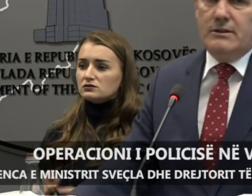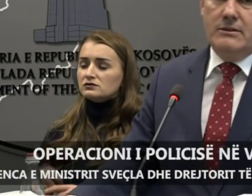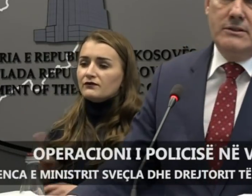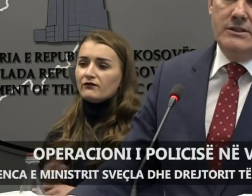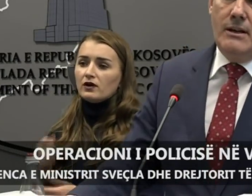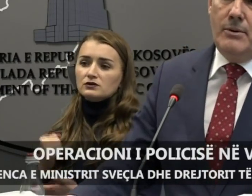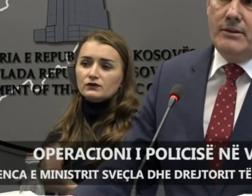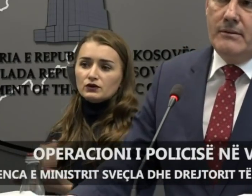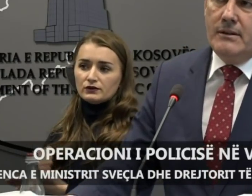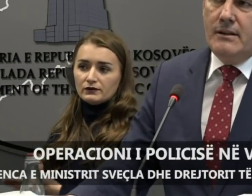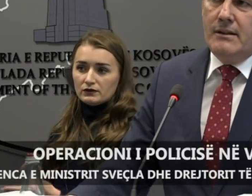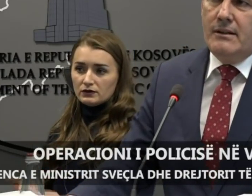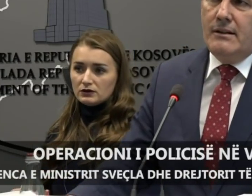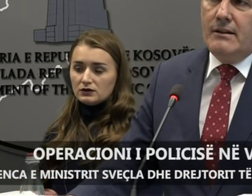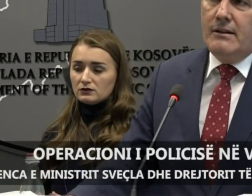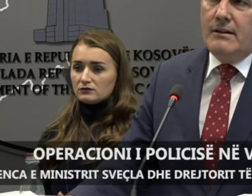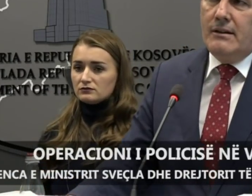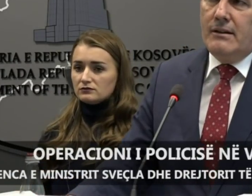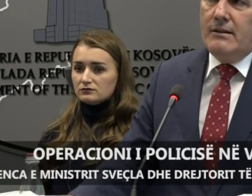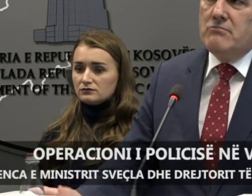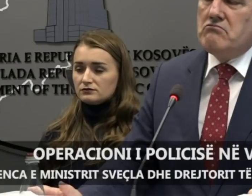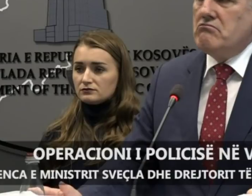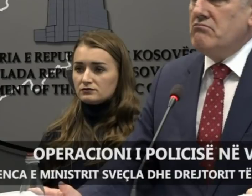falso nëse zgaboj.